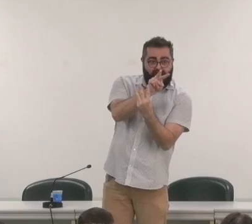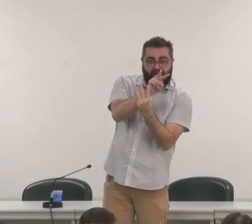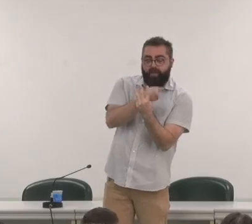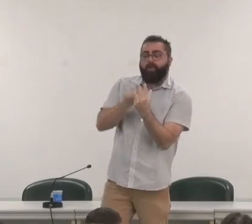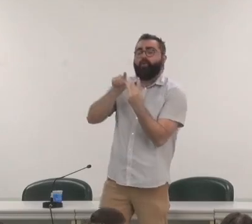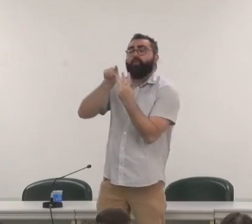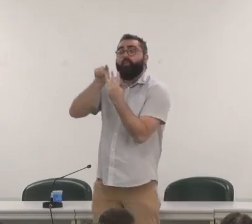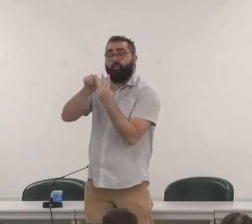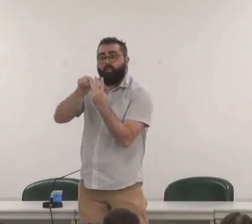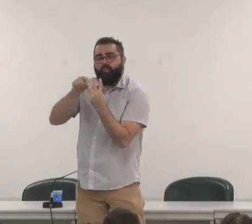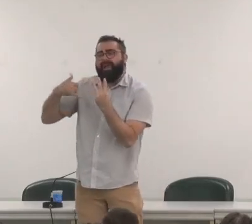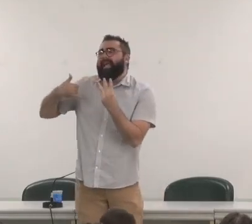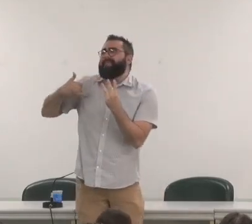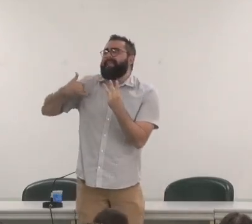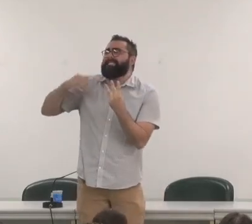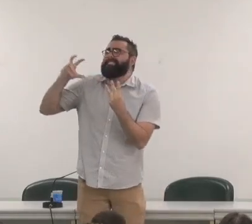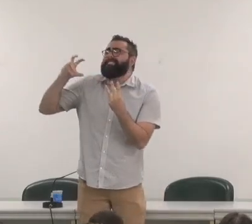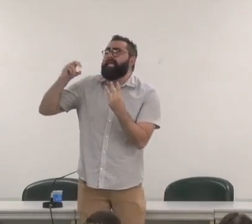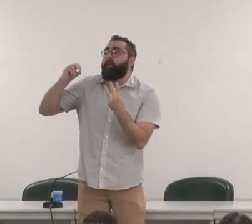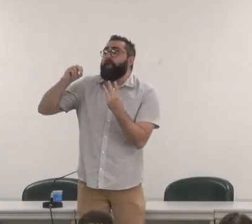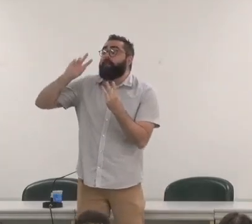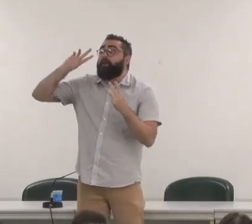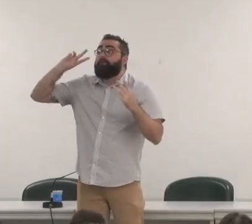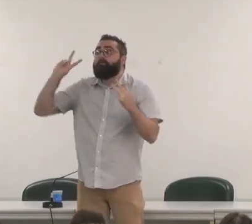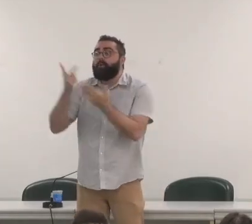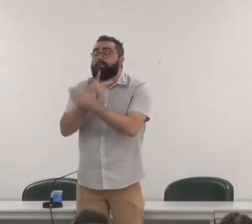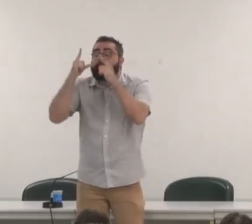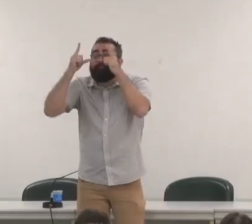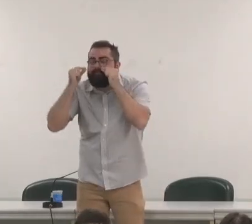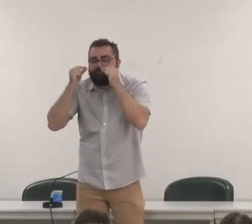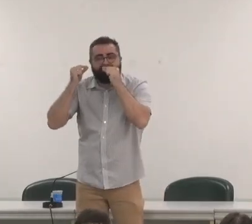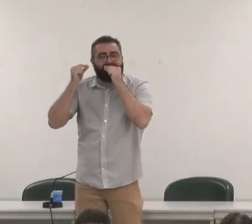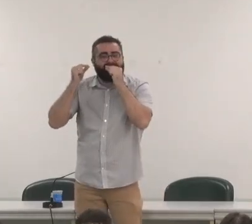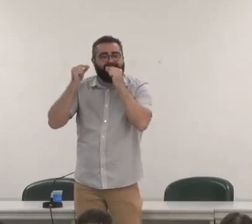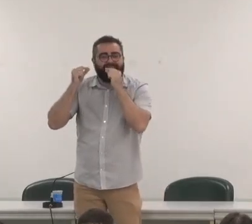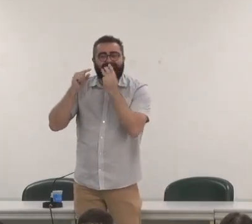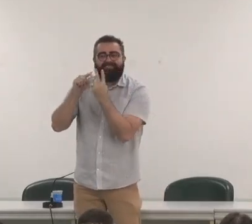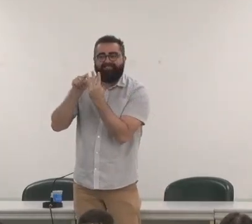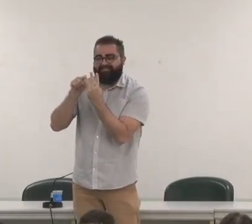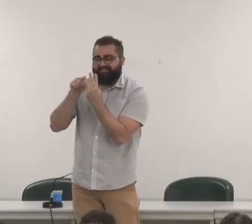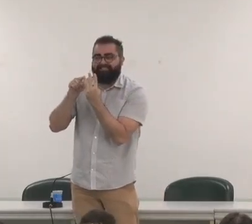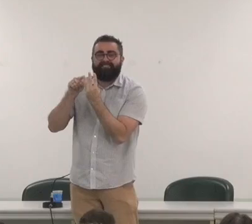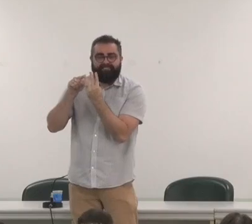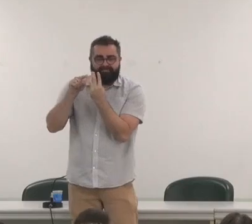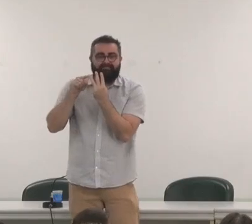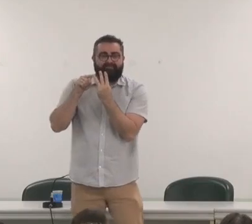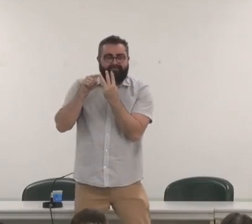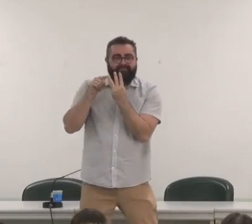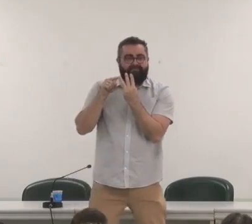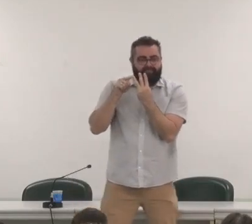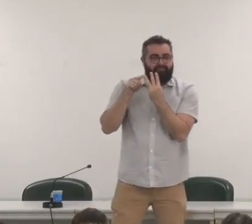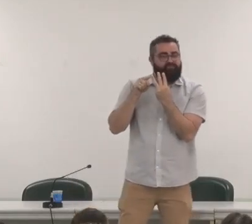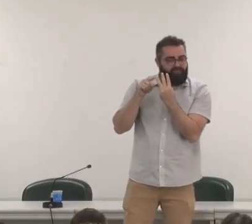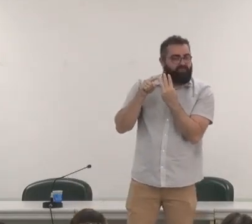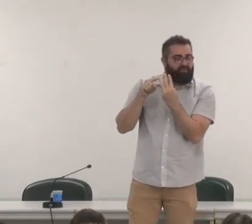pessoas surdas são videntes, e essa outra pessoa surda, a terceira, ela acabou por ficar